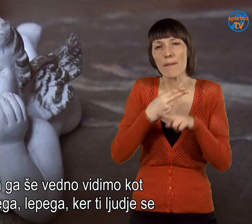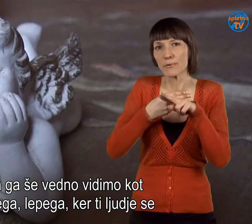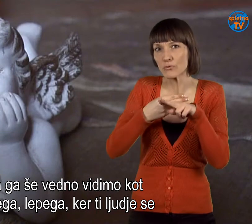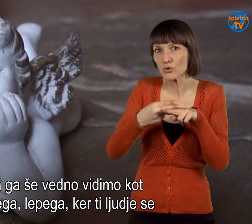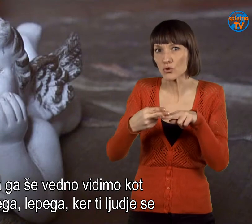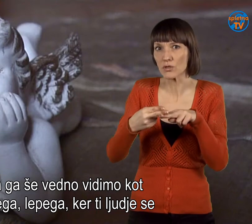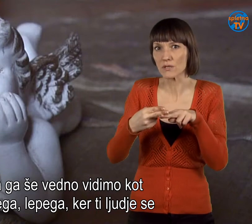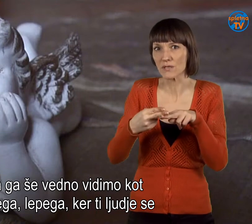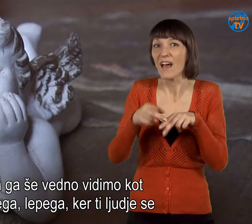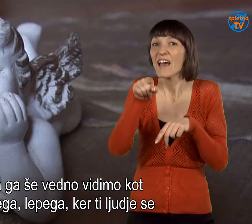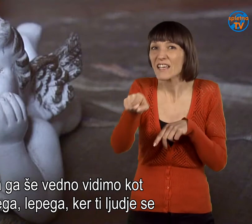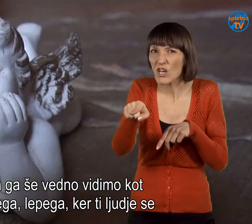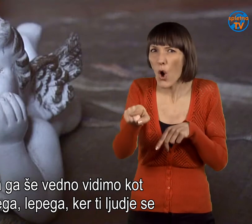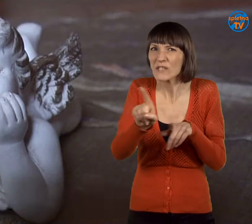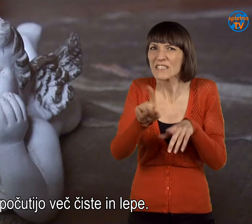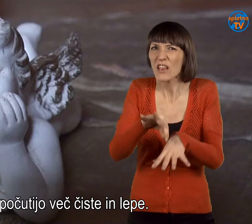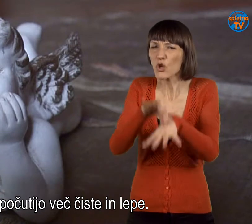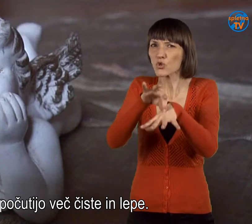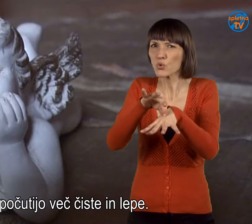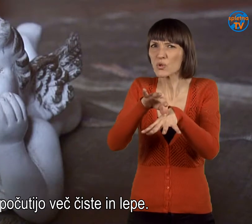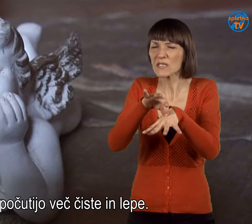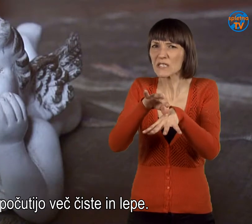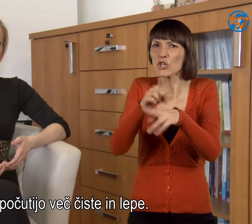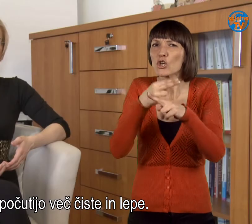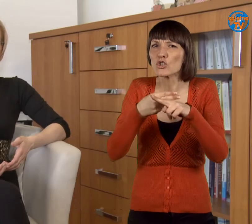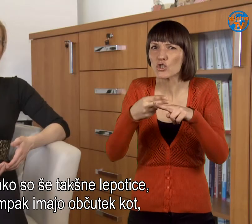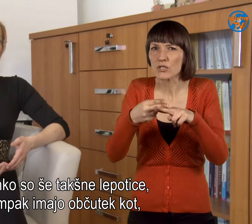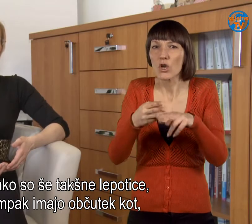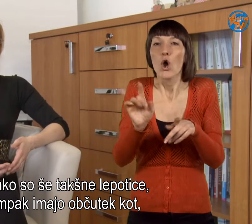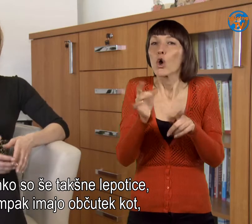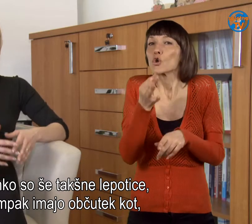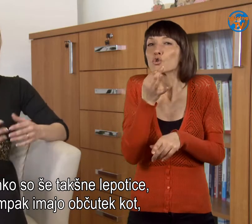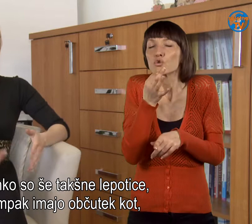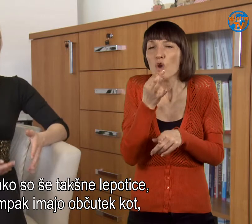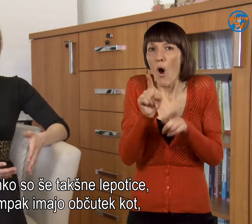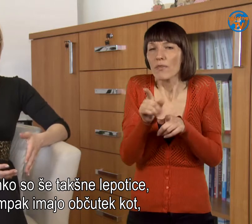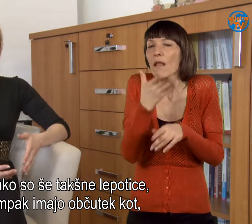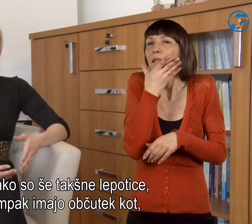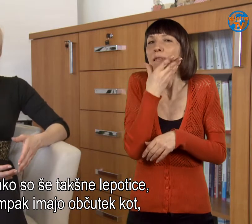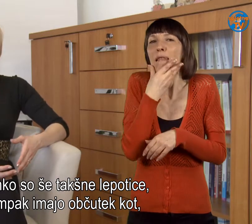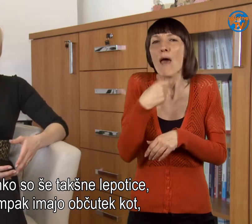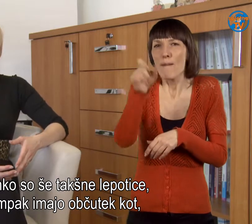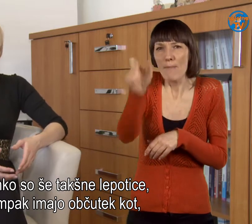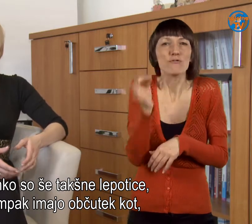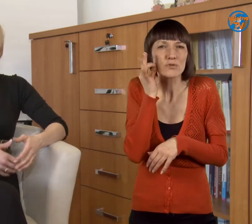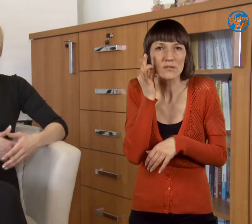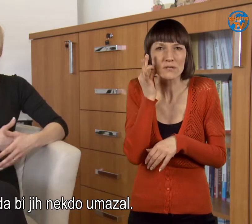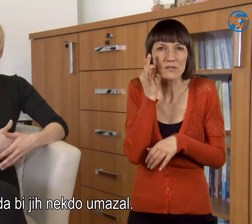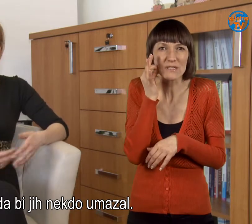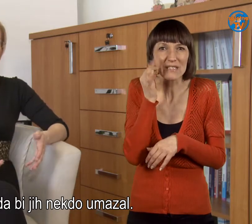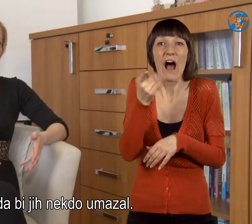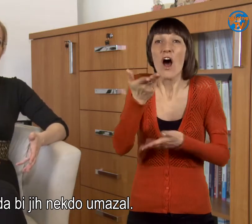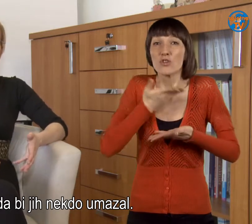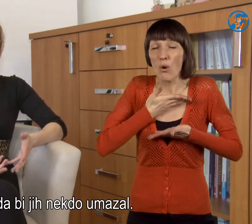čistega, lepega, ker ti ljudje se ne počutijo več čiste in lepe. Se počutijo, lahko so še take lepotice, ampak ima občutek, da bi jo